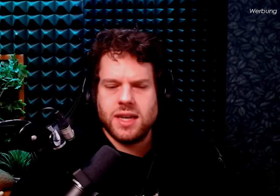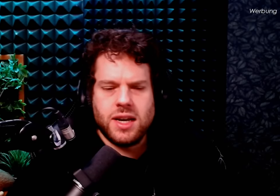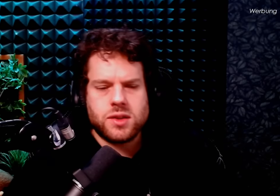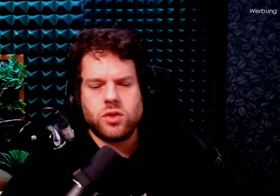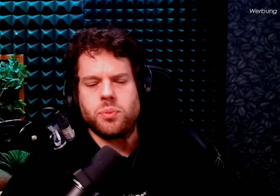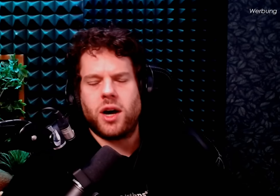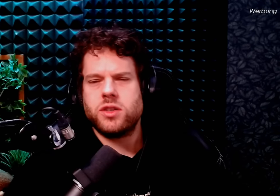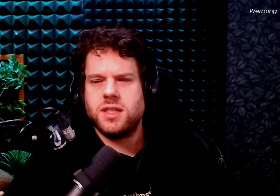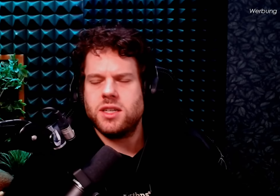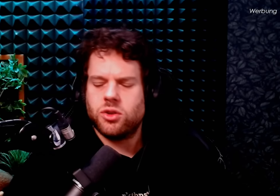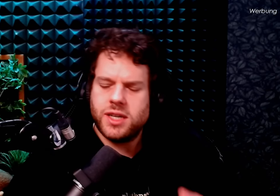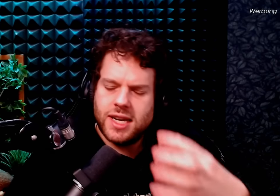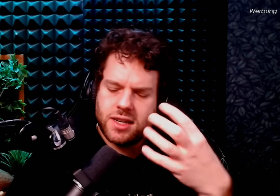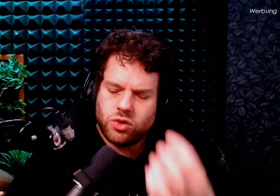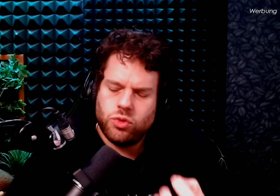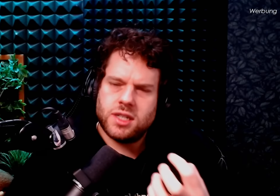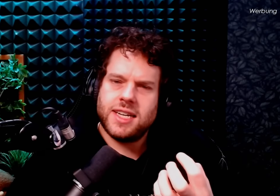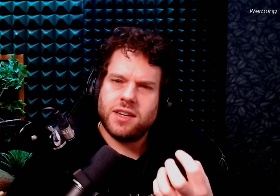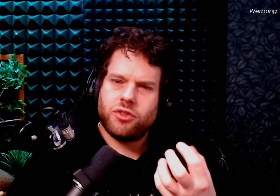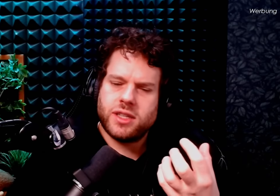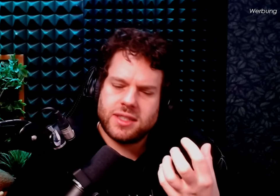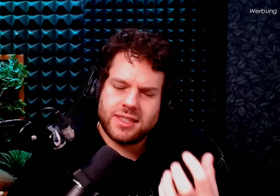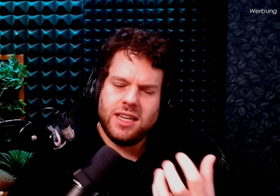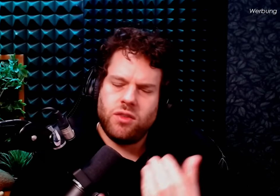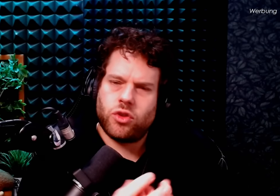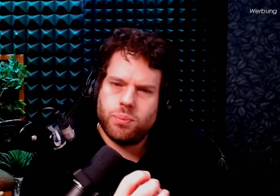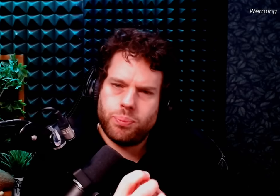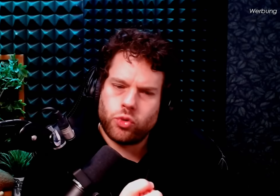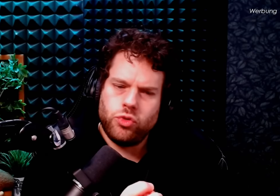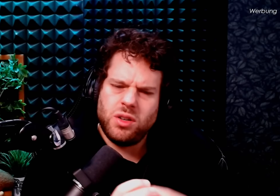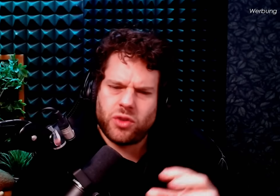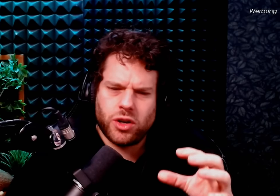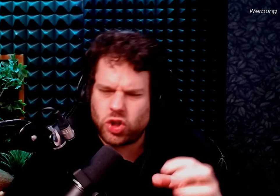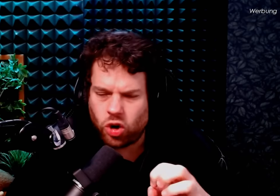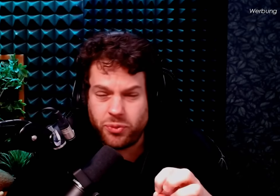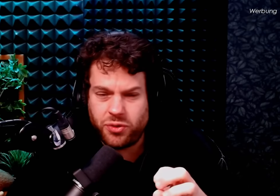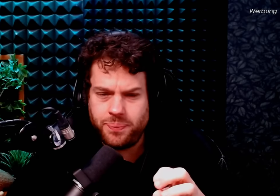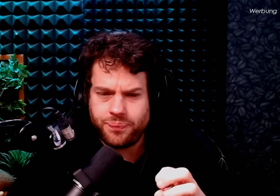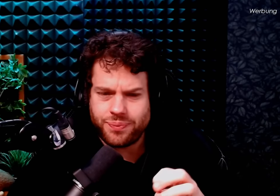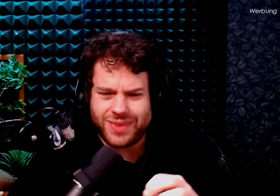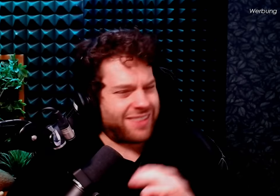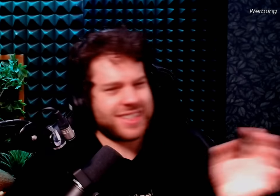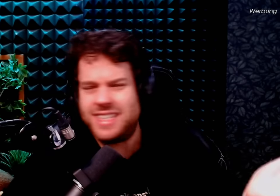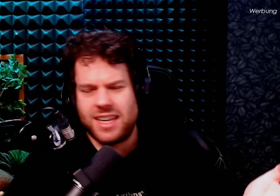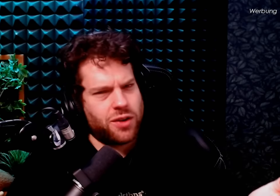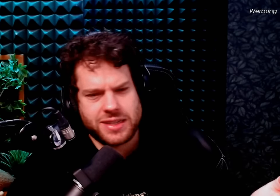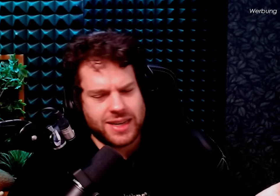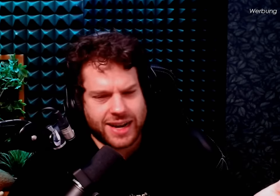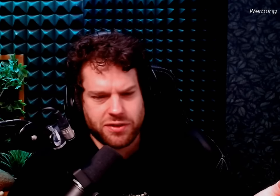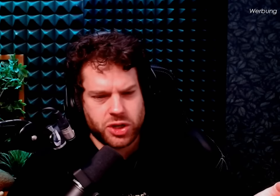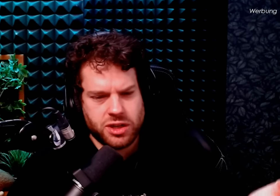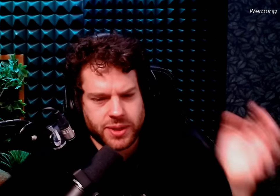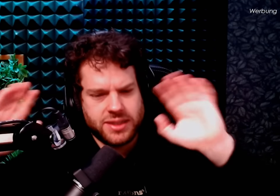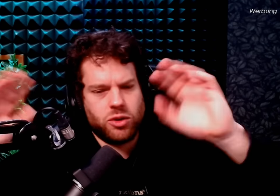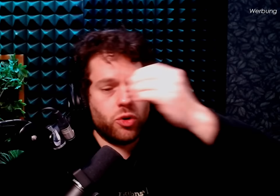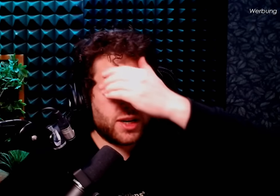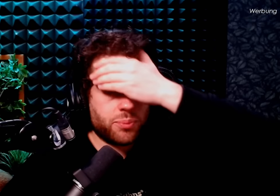geht's, sondern du brauchst die Geduld. Denn gute Dinge wollen ziehen, wollen brühen, wollen tropfen. Ich weiß nicht genau, was in der Kaffeemaschine passiert, um 100